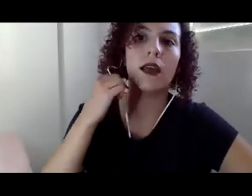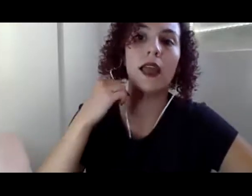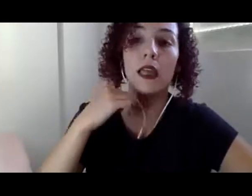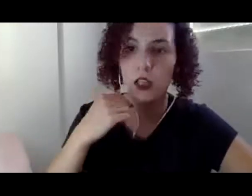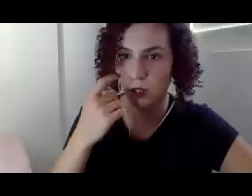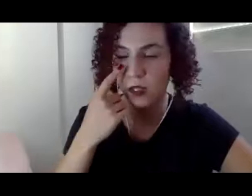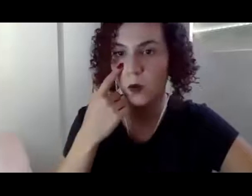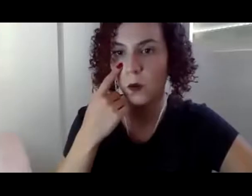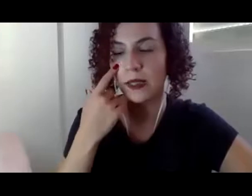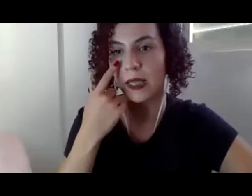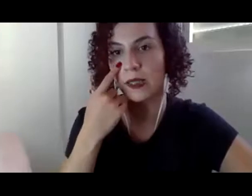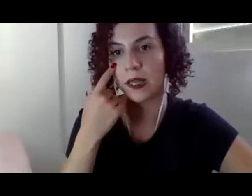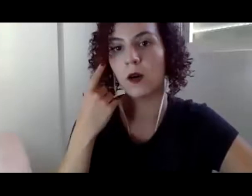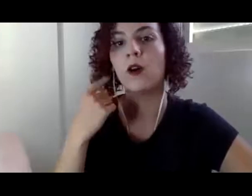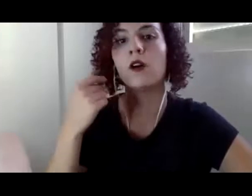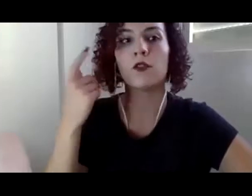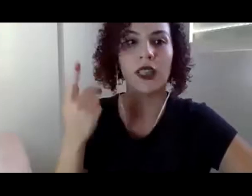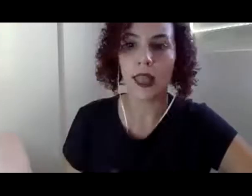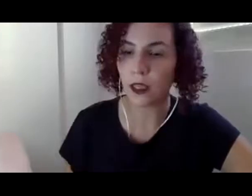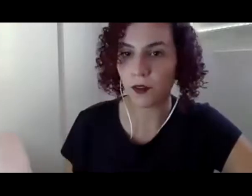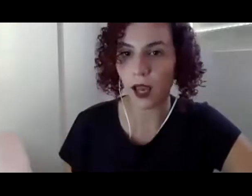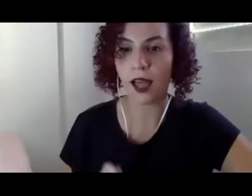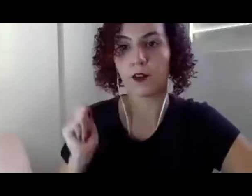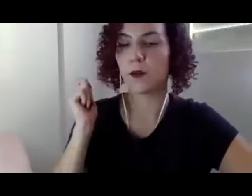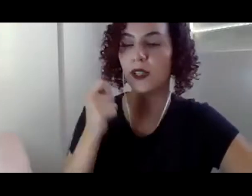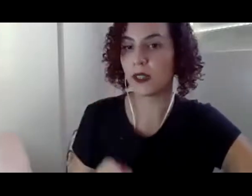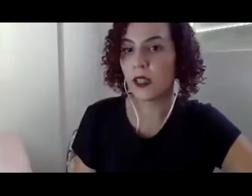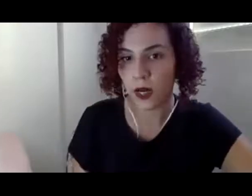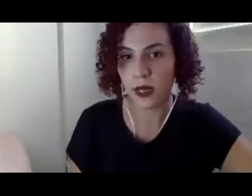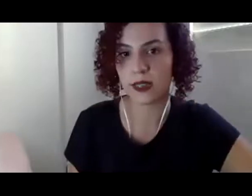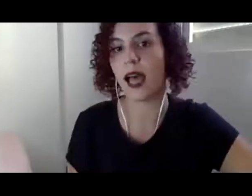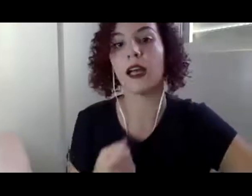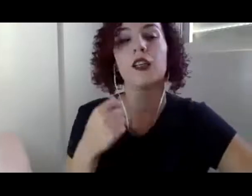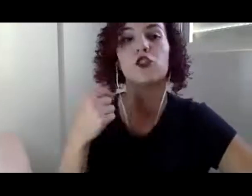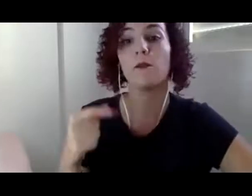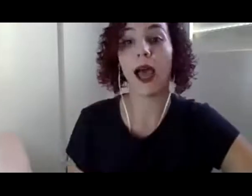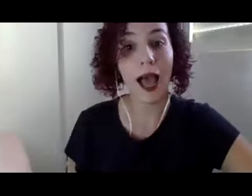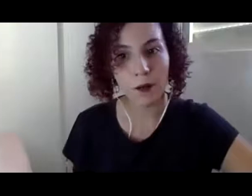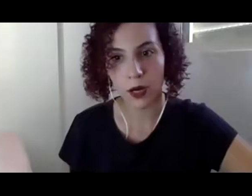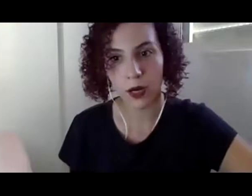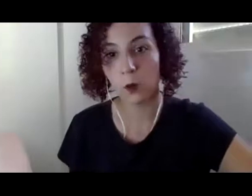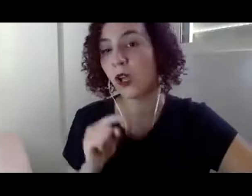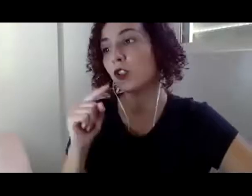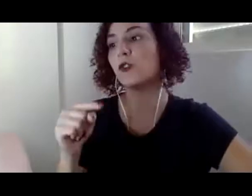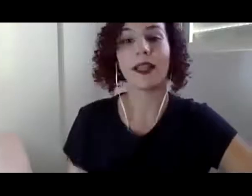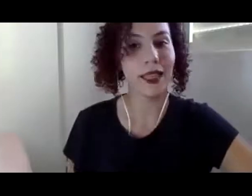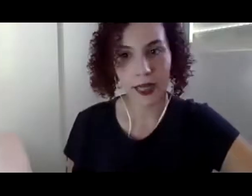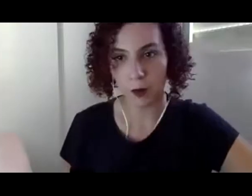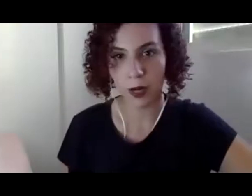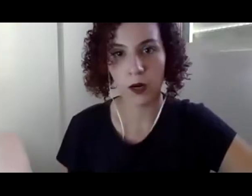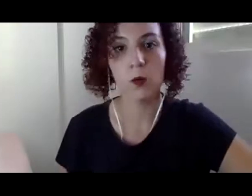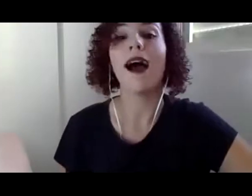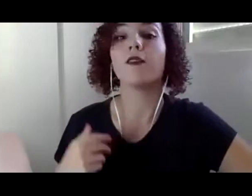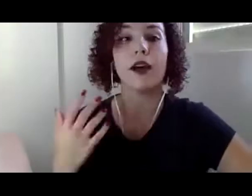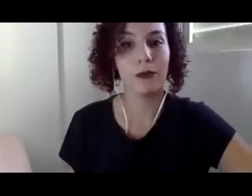escolas rígidas com essa questão, você tem que falar, você precisa oralizar, de amarrar a mão, de bater